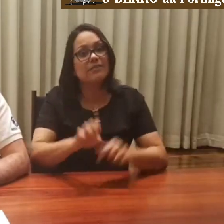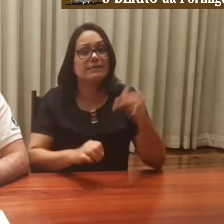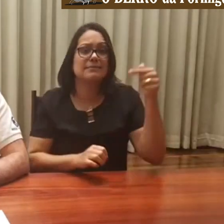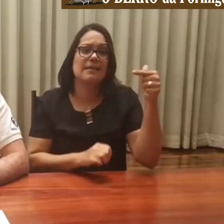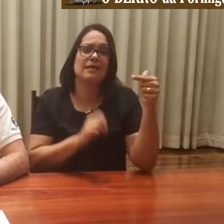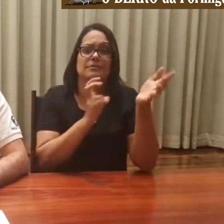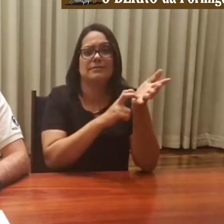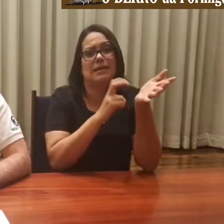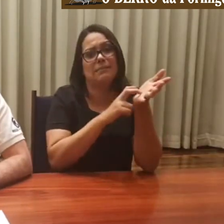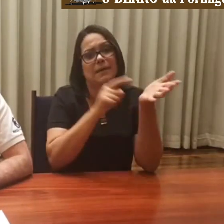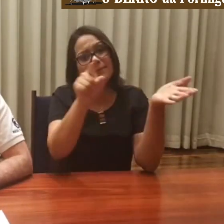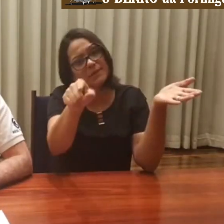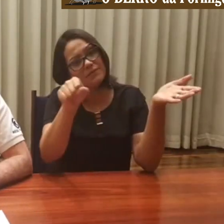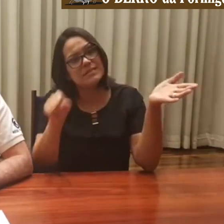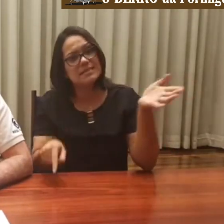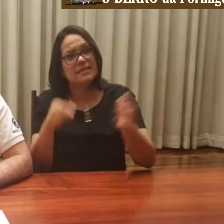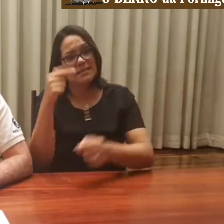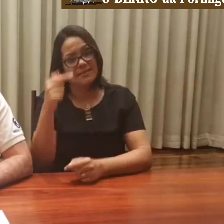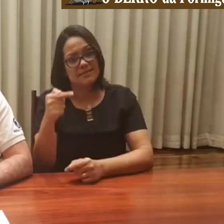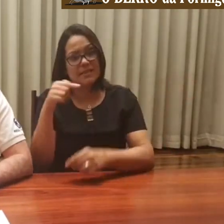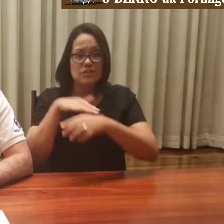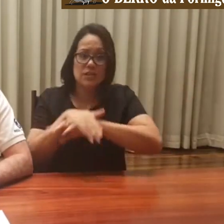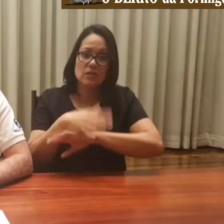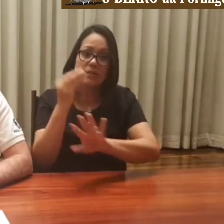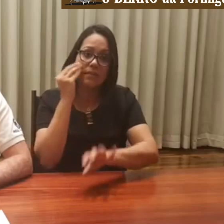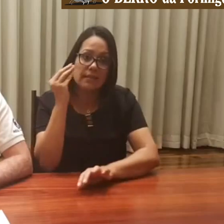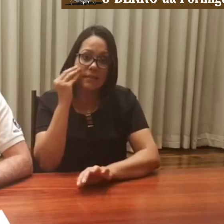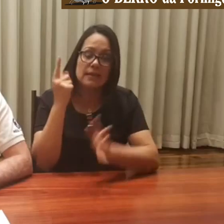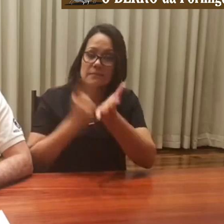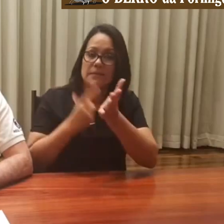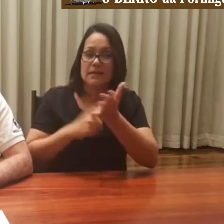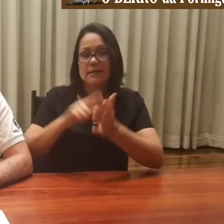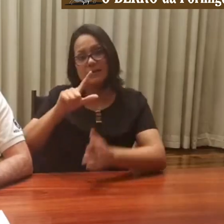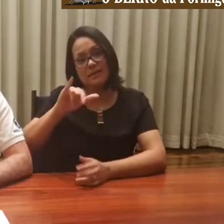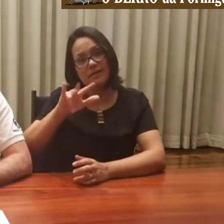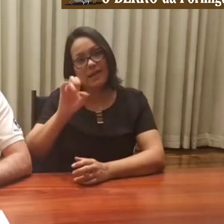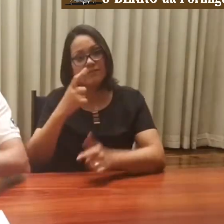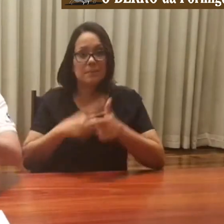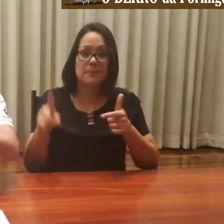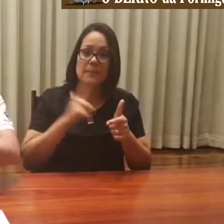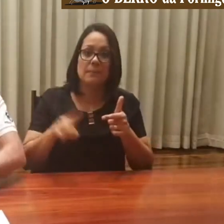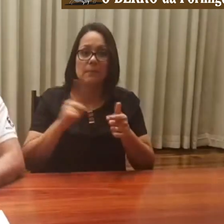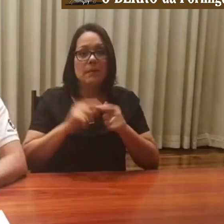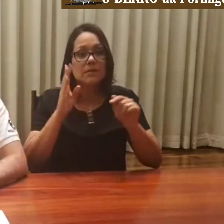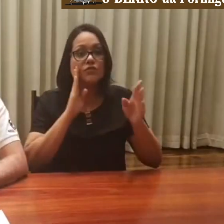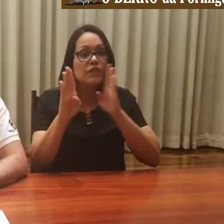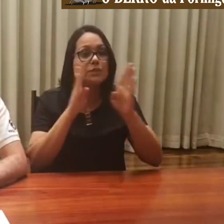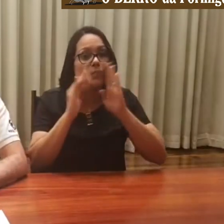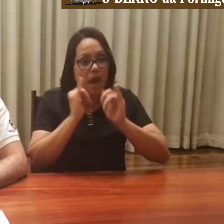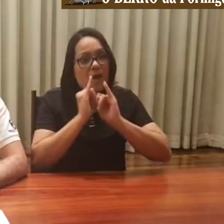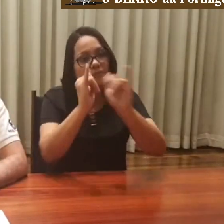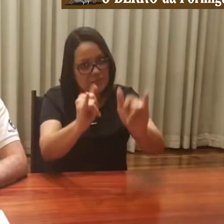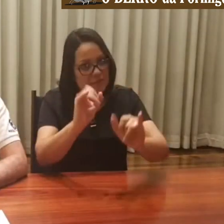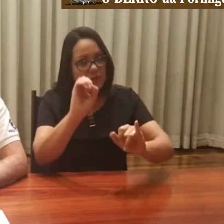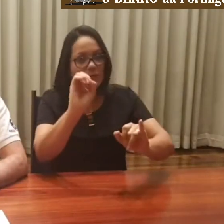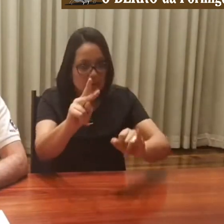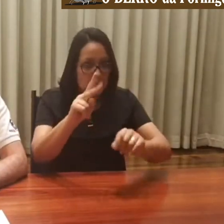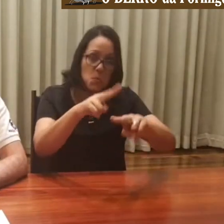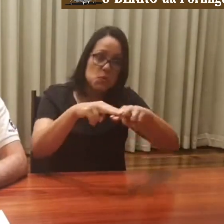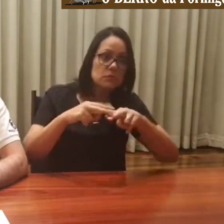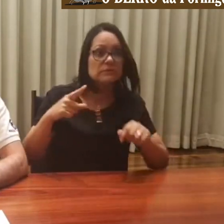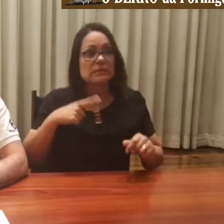7 da manhã. Para vocês aqui, 7 da noite. Vamos tentar fazer a nossa live lá, mas se tiver algum problema, a gente bota no Facebook as causas, né? E daí